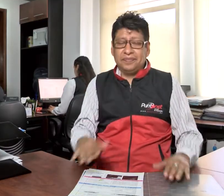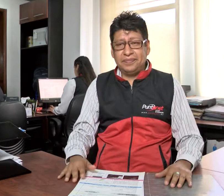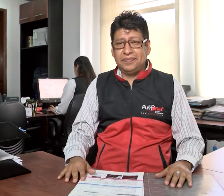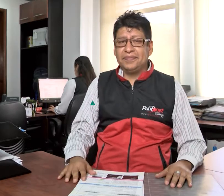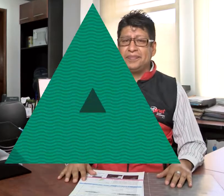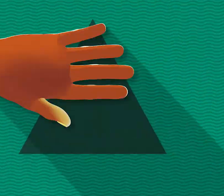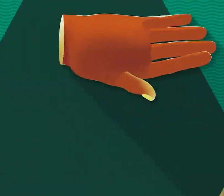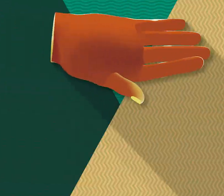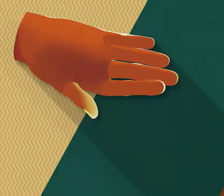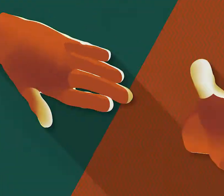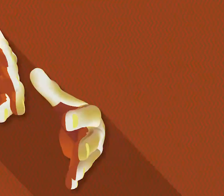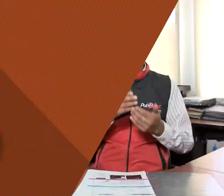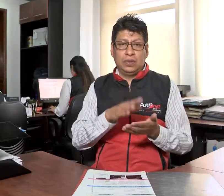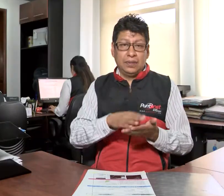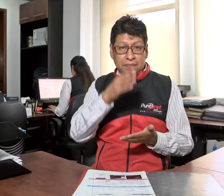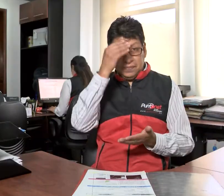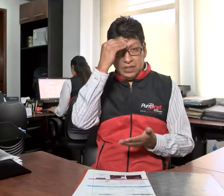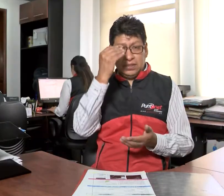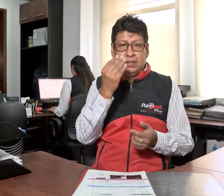práctica